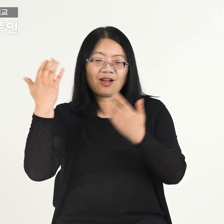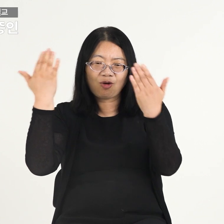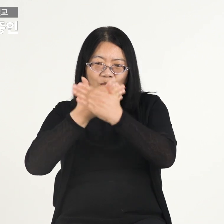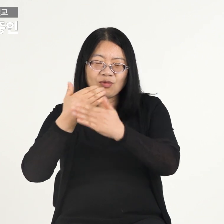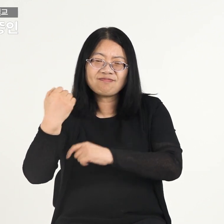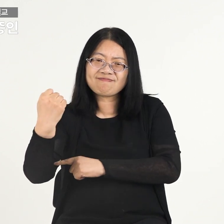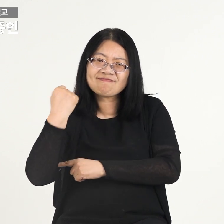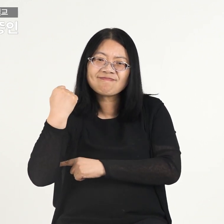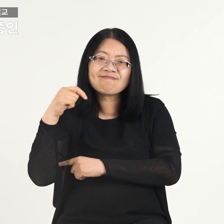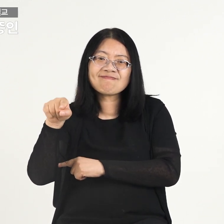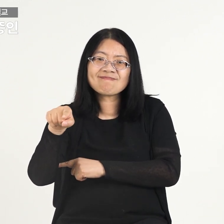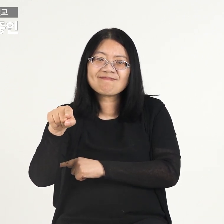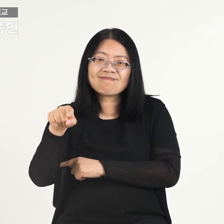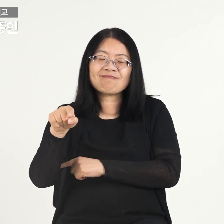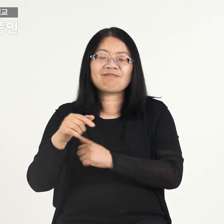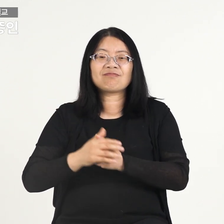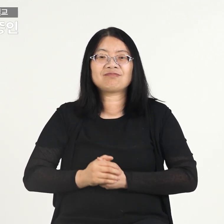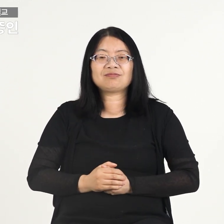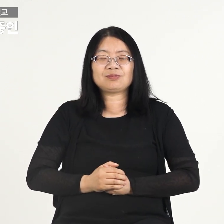세력이